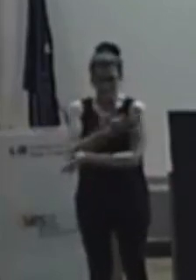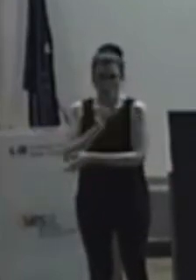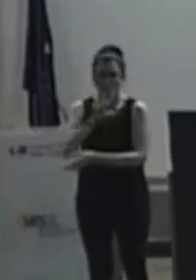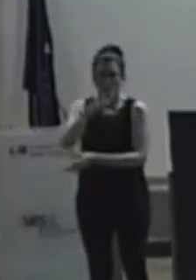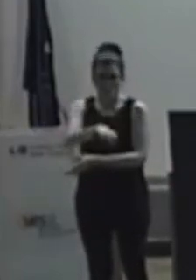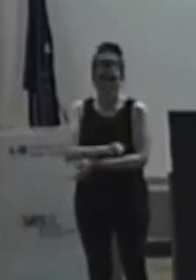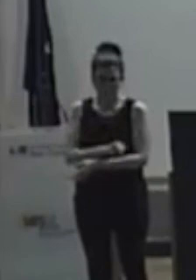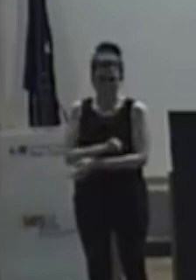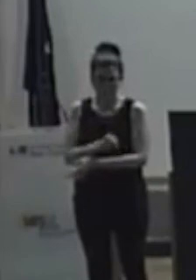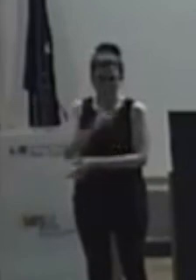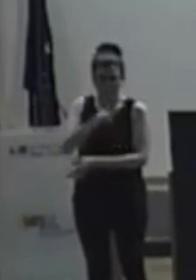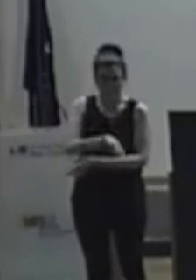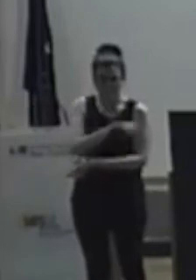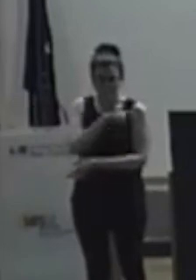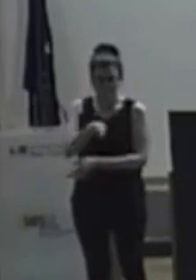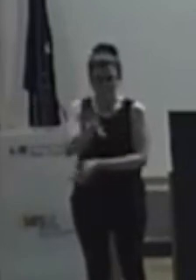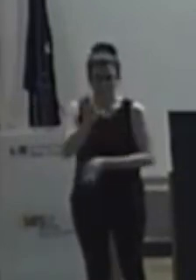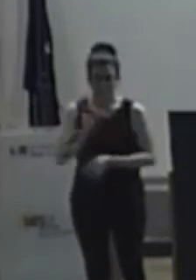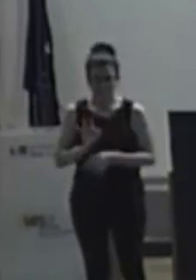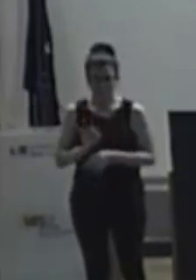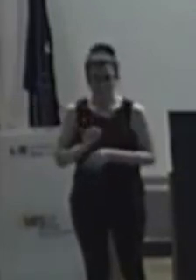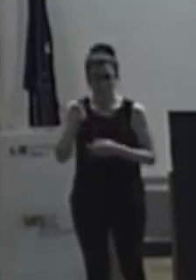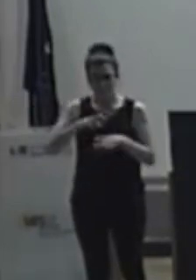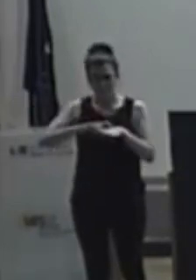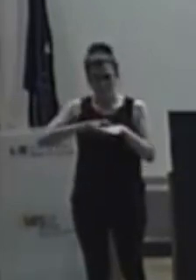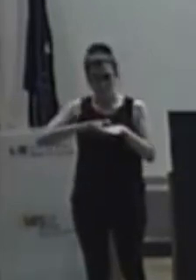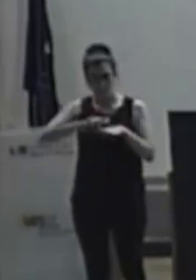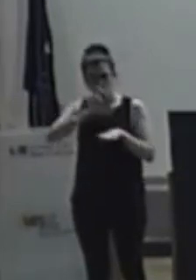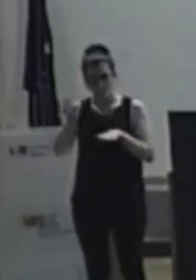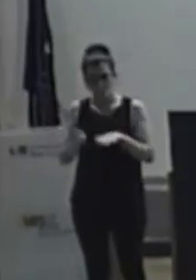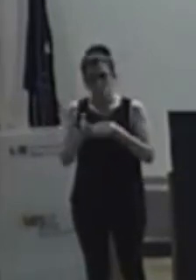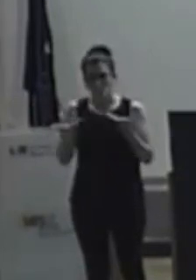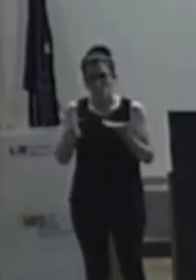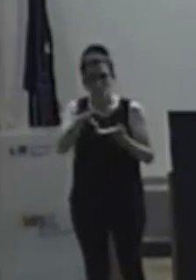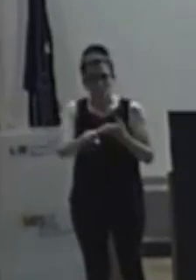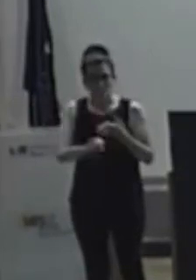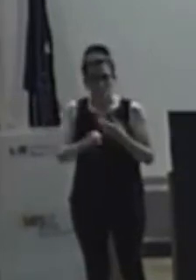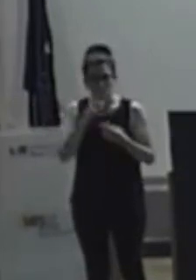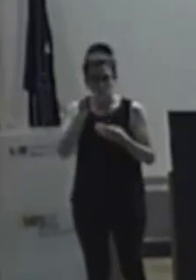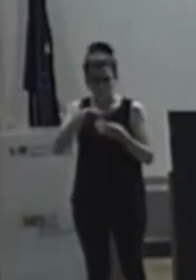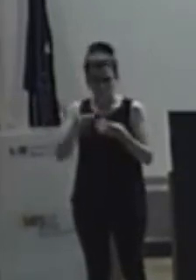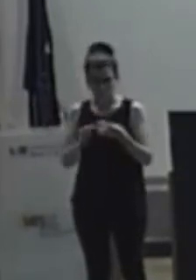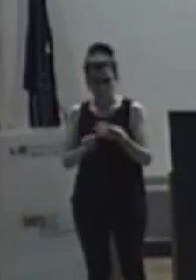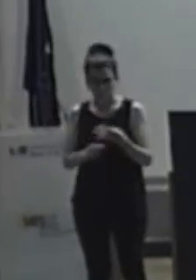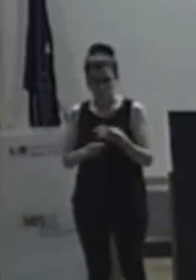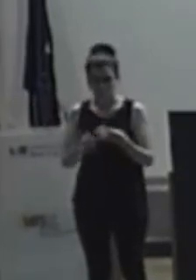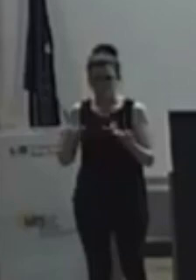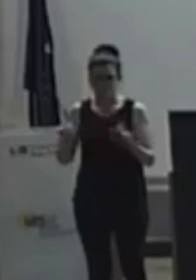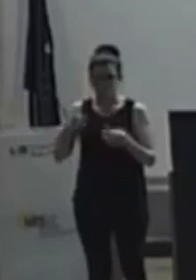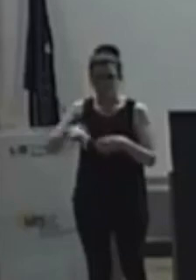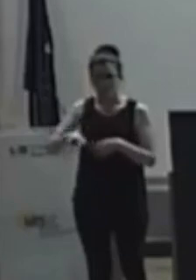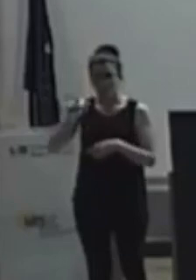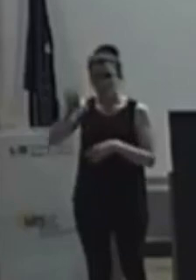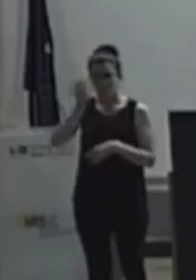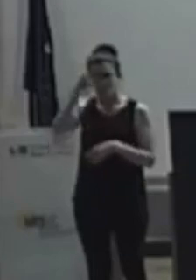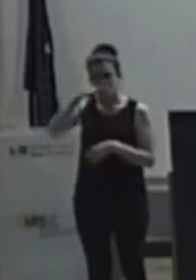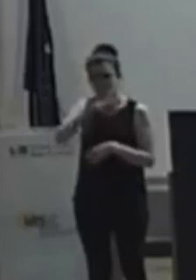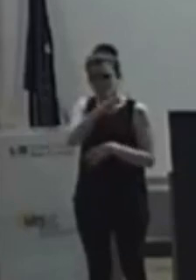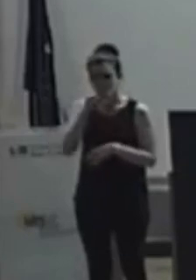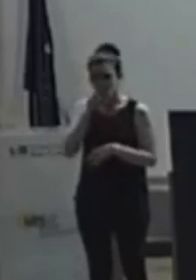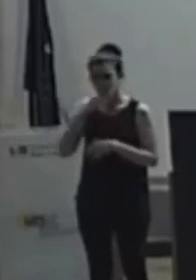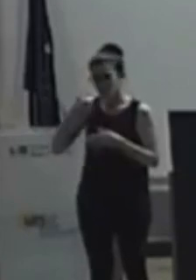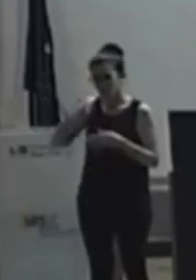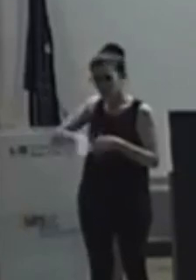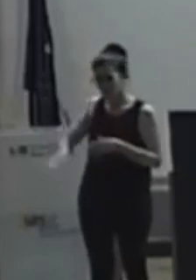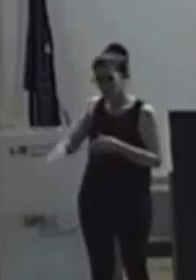o no. ¿Y cuál? También, ¿no? Que es una decisión de los padres. Y ahí es donde no podemos demostrarle al niño hasta no